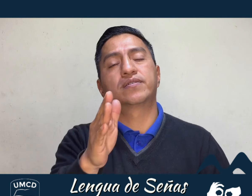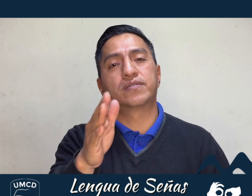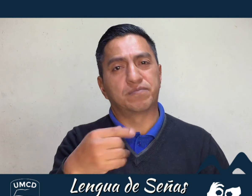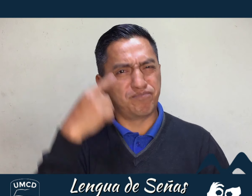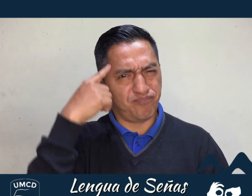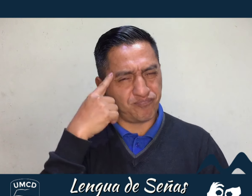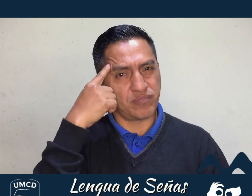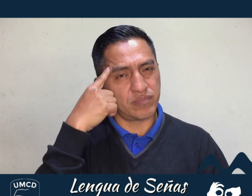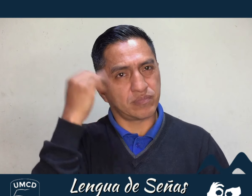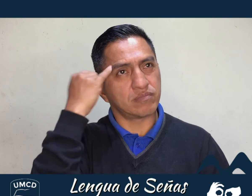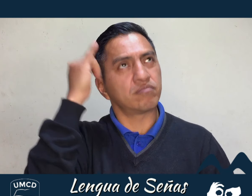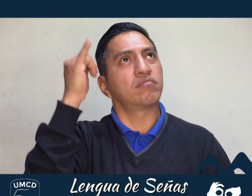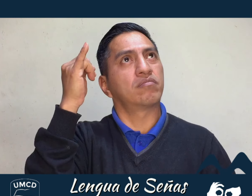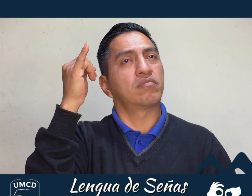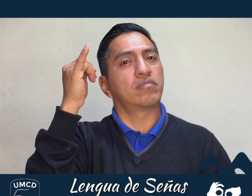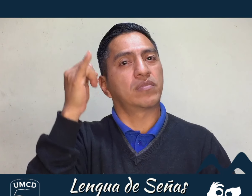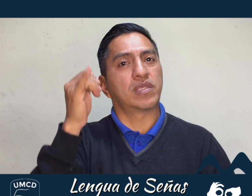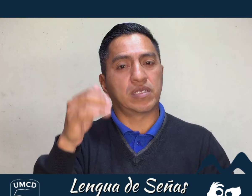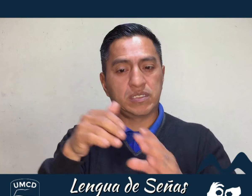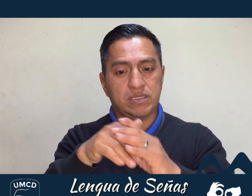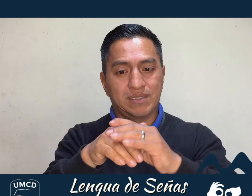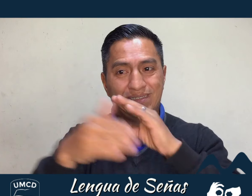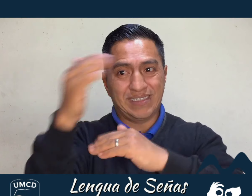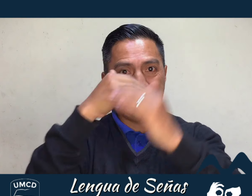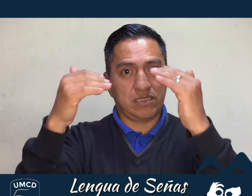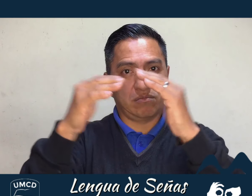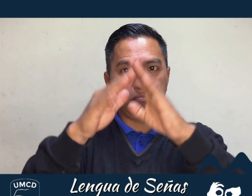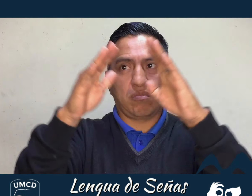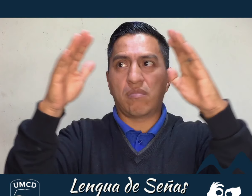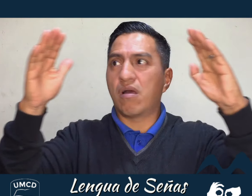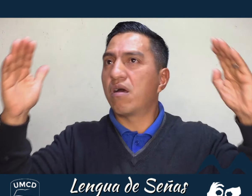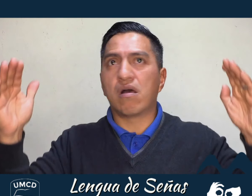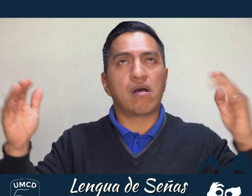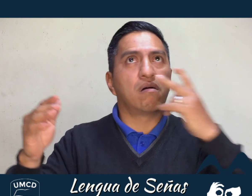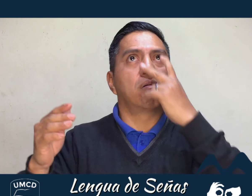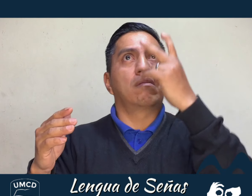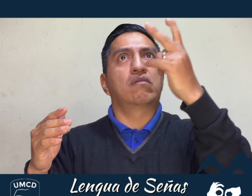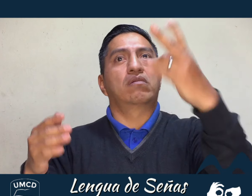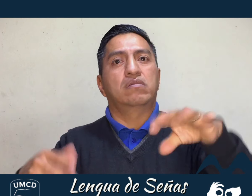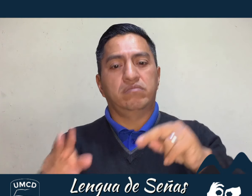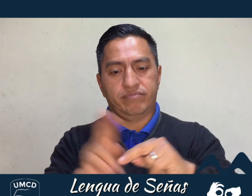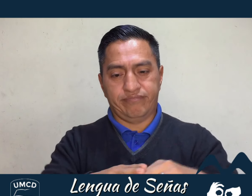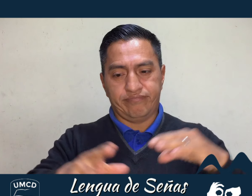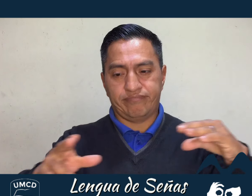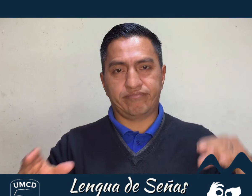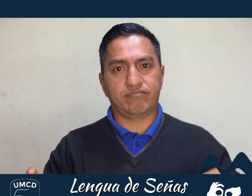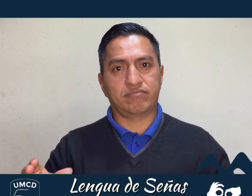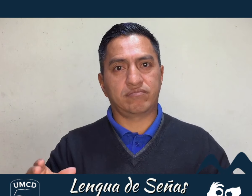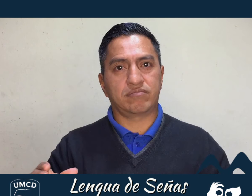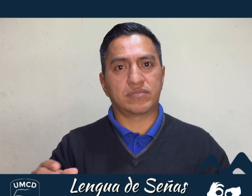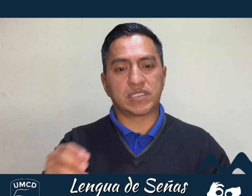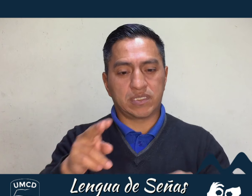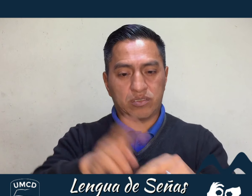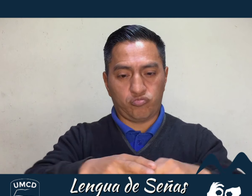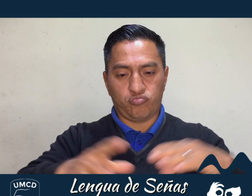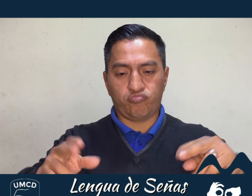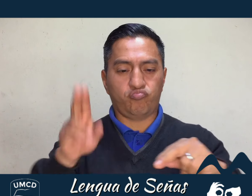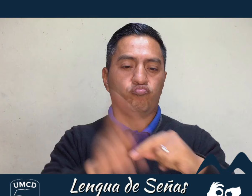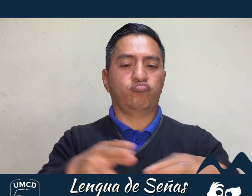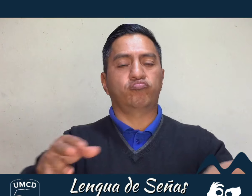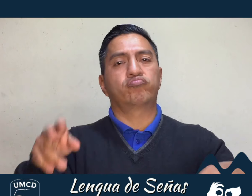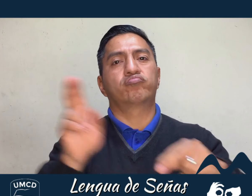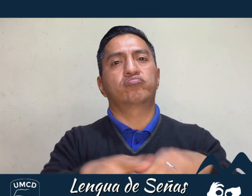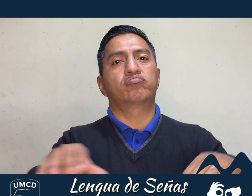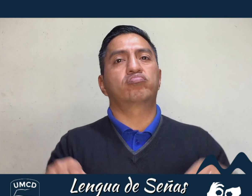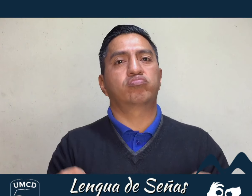tiempo imagináramos estos cielos abiertos? Y al que está sentado en el trono